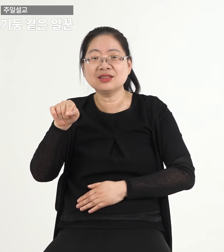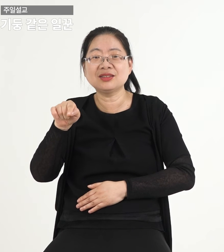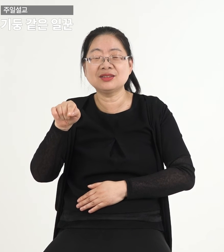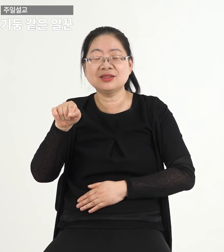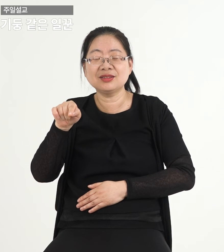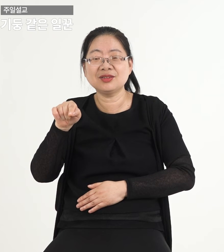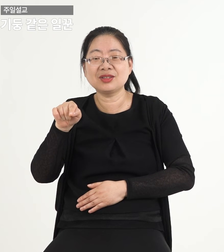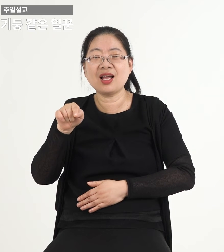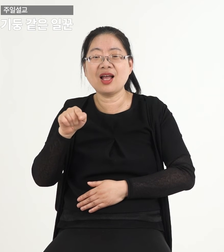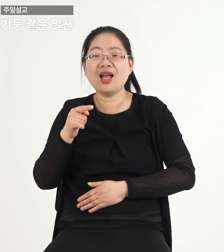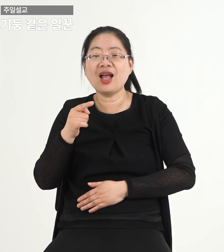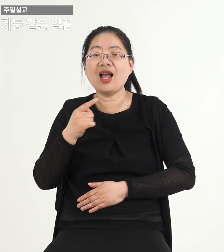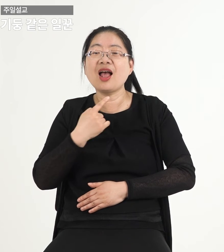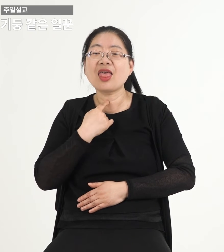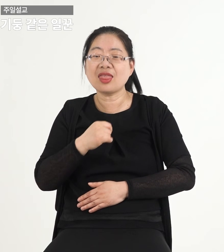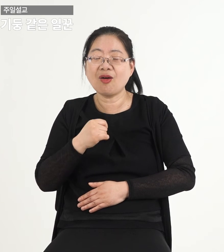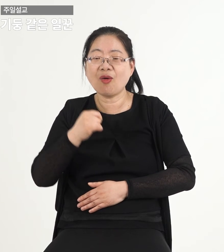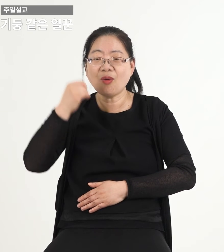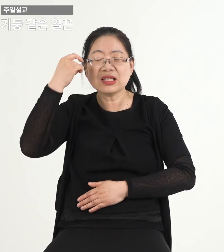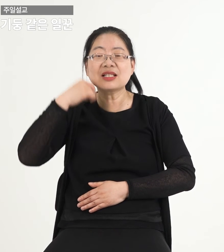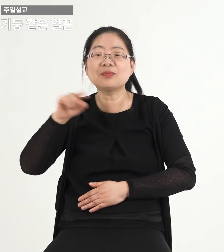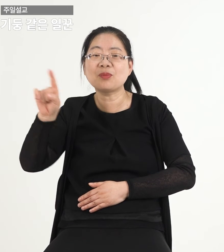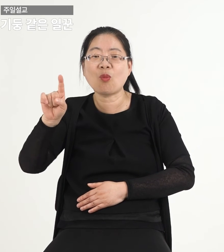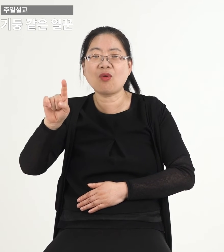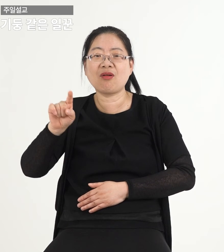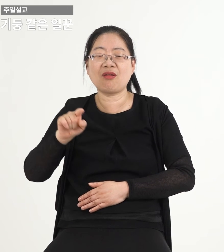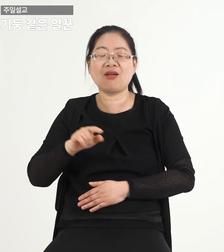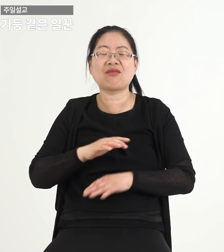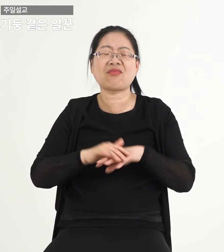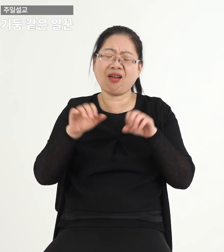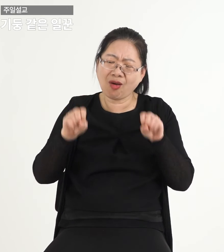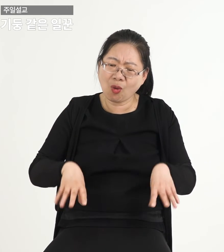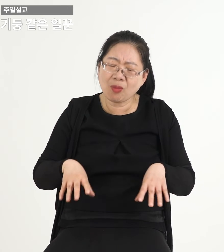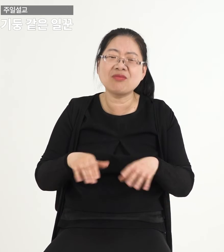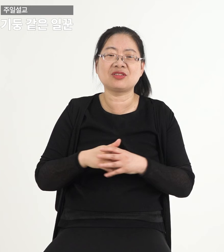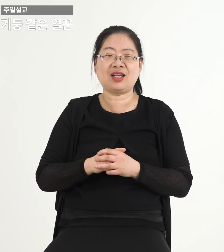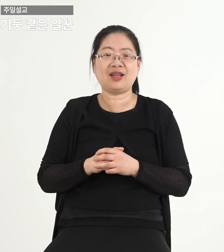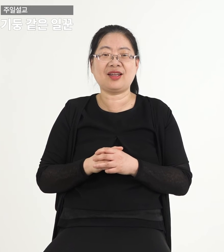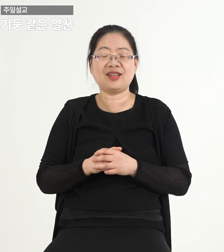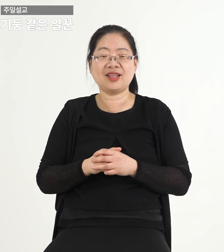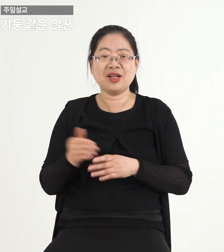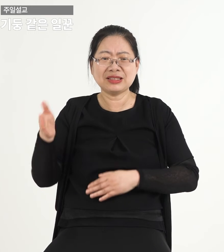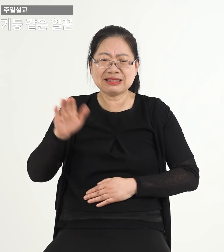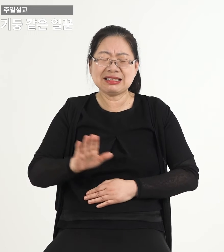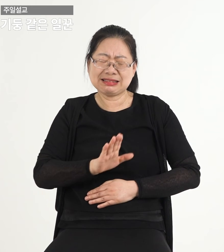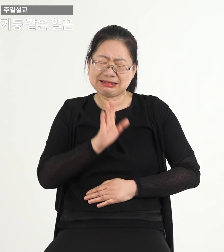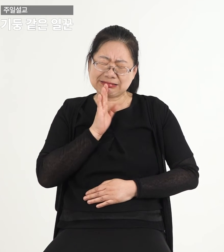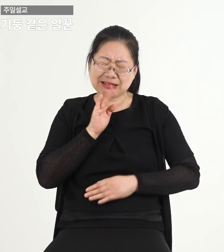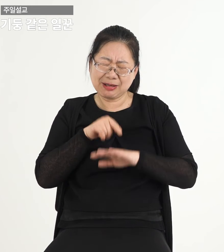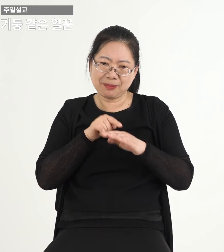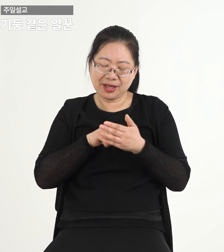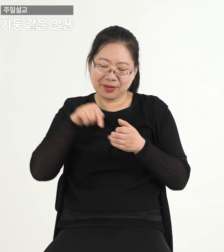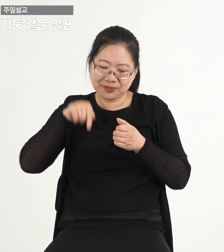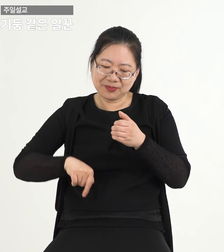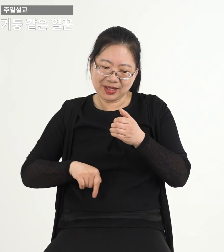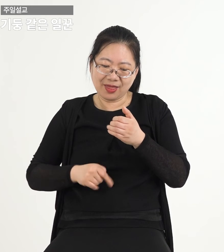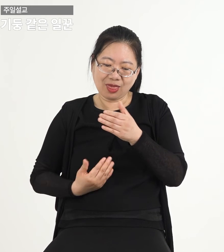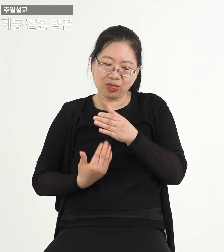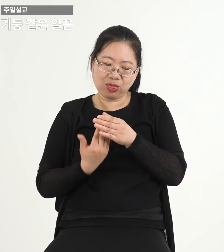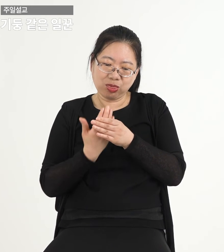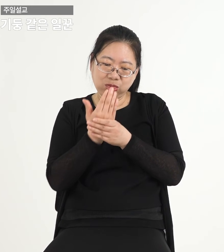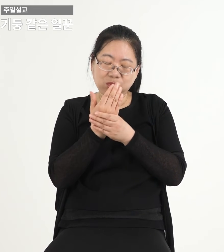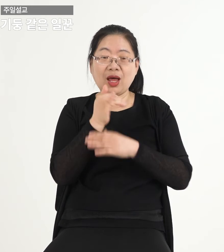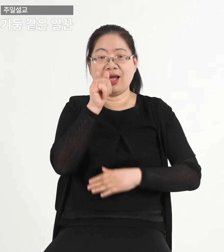허무가 밀려오는 거예요. 그런데 저 샘솟는 밑바닥에서 우러 차오르는